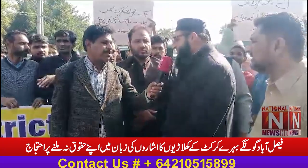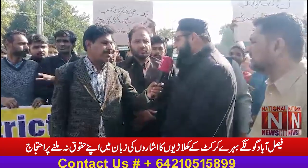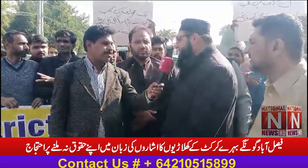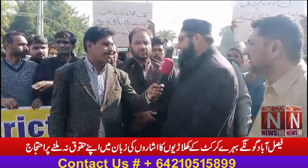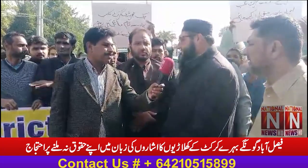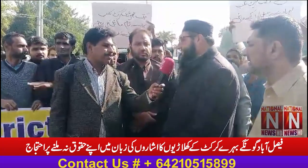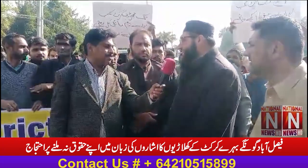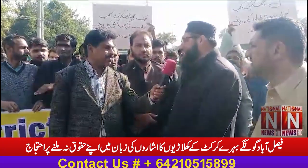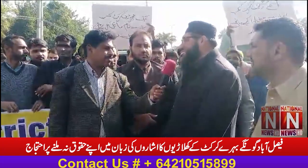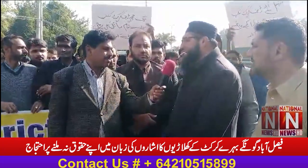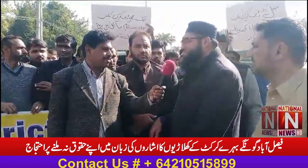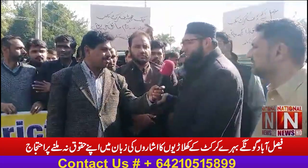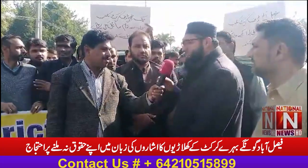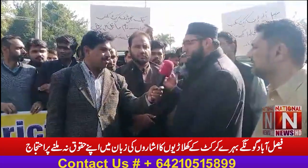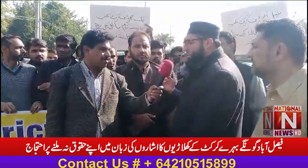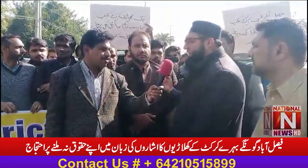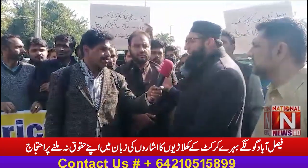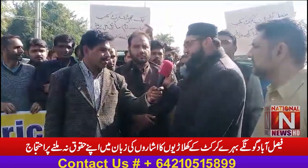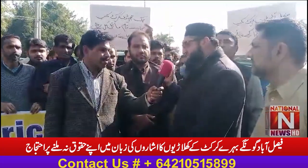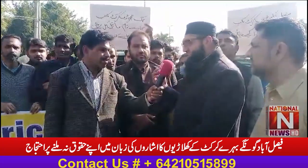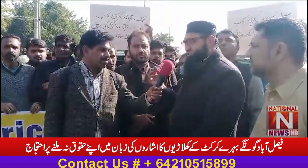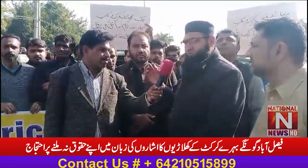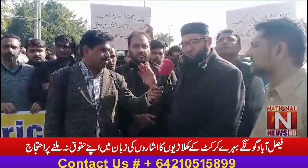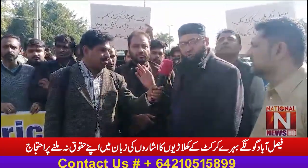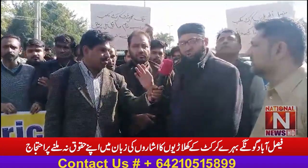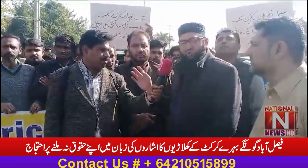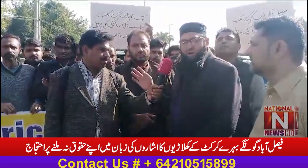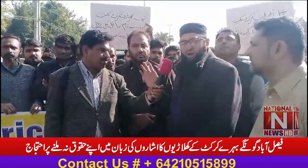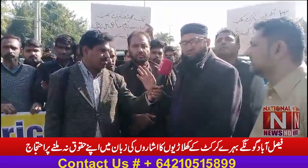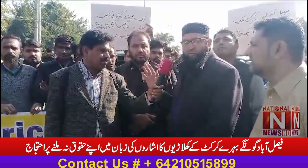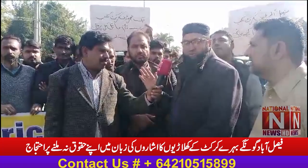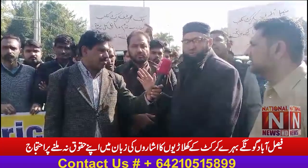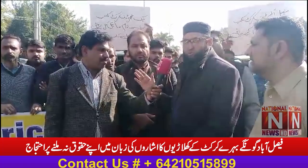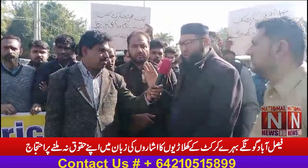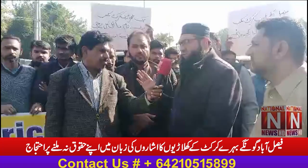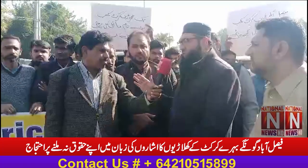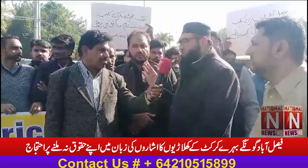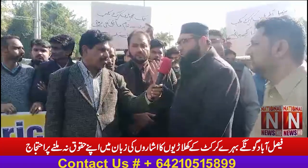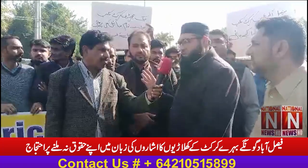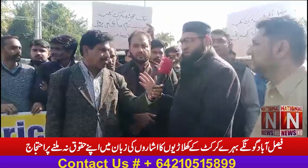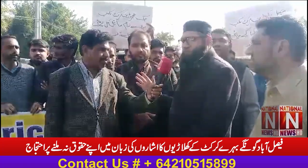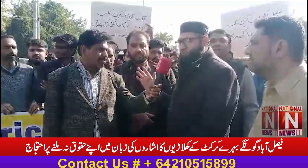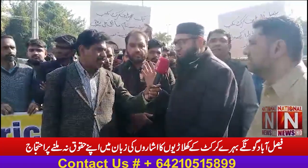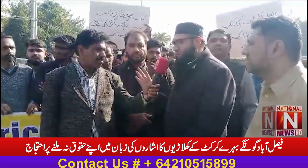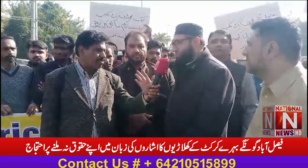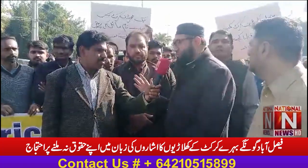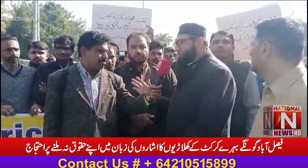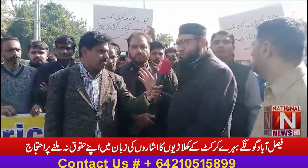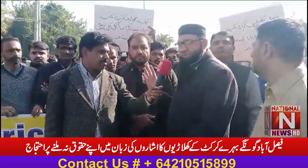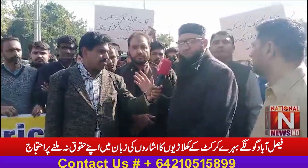रिफान ऊचान दूसरी लोग को अजिए फिर।